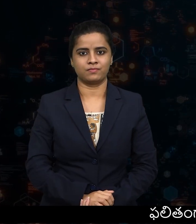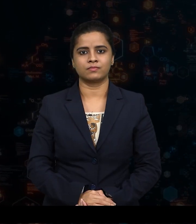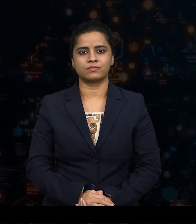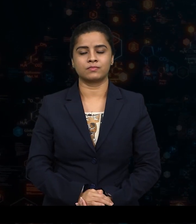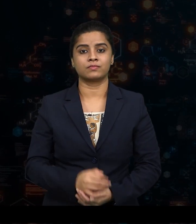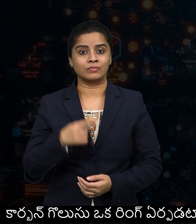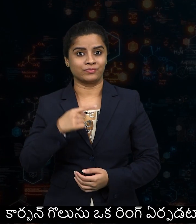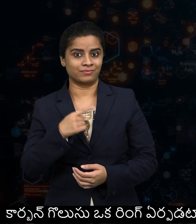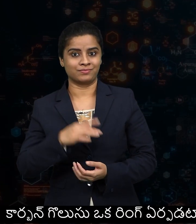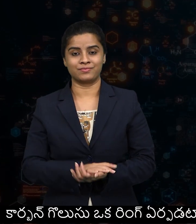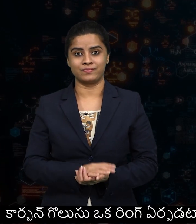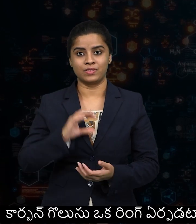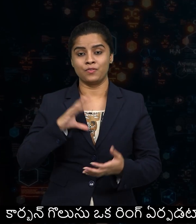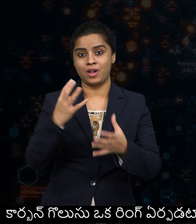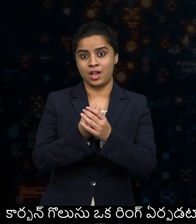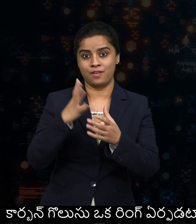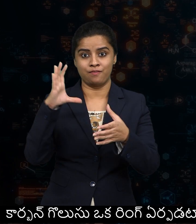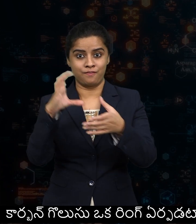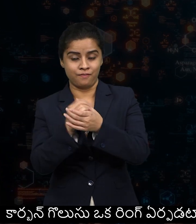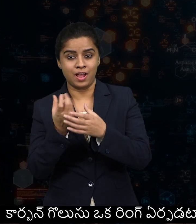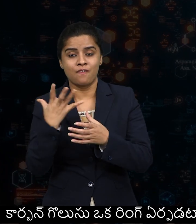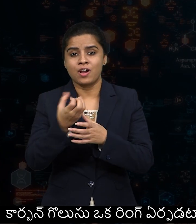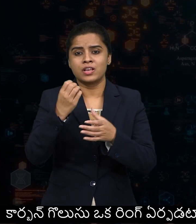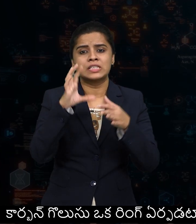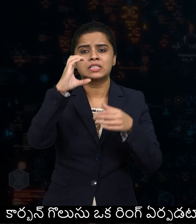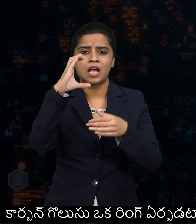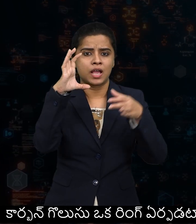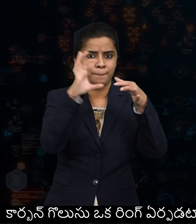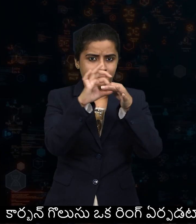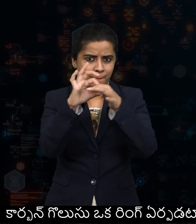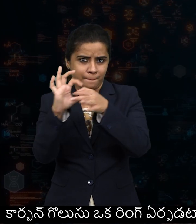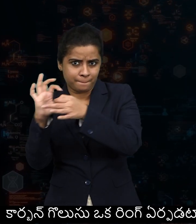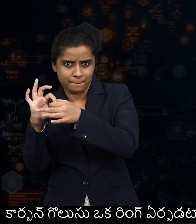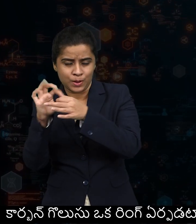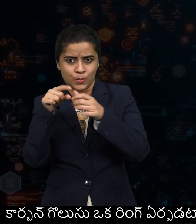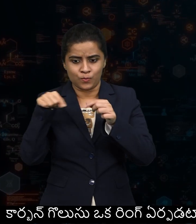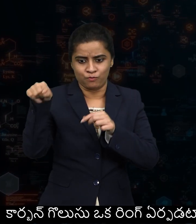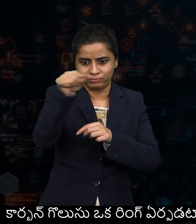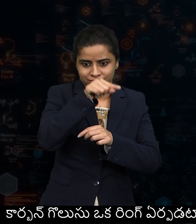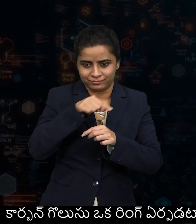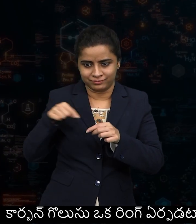ఇక్కడ కార్బన్ గొలుసు ఒక రింగ్ ఏర్పడటానికి మూసివేయబడిందని మనం కనుగొన్నాం.